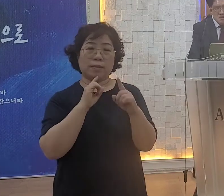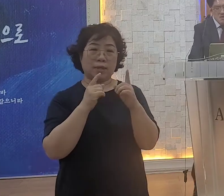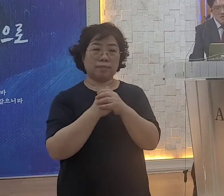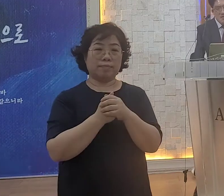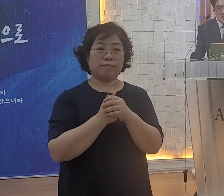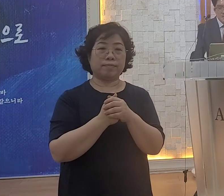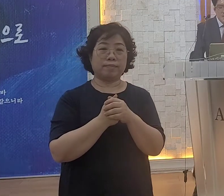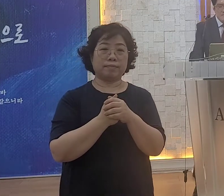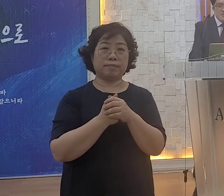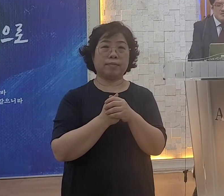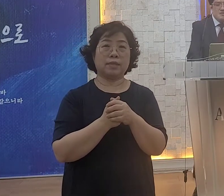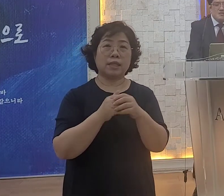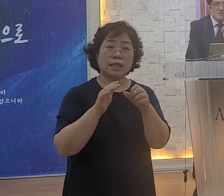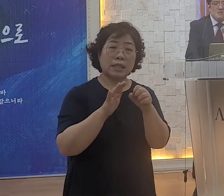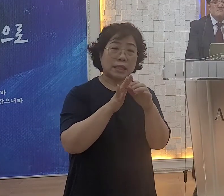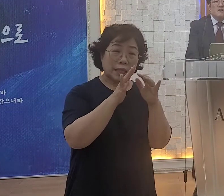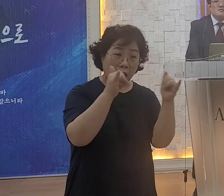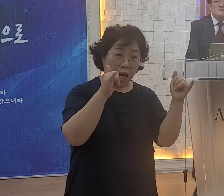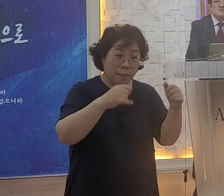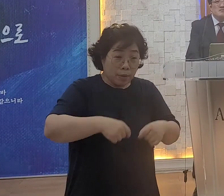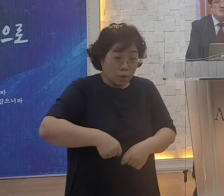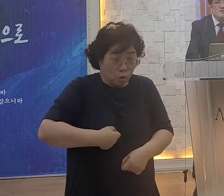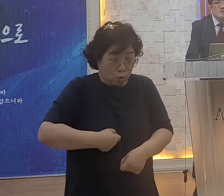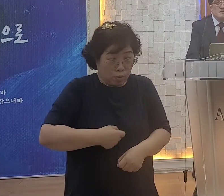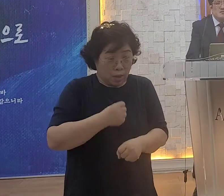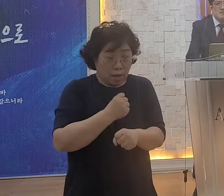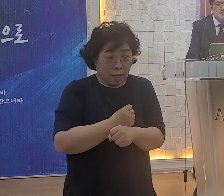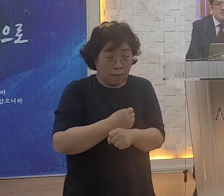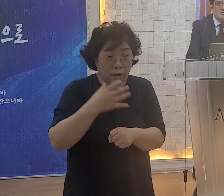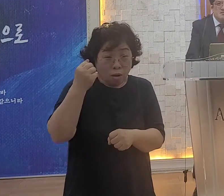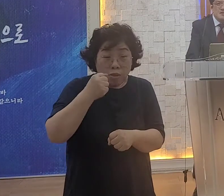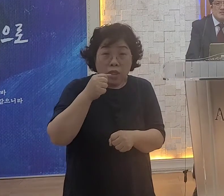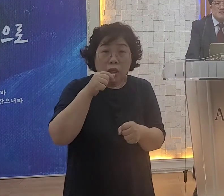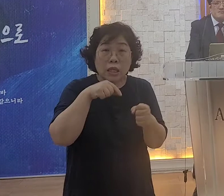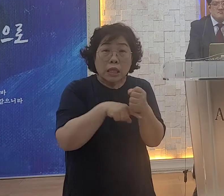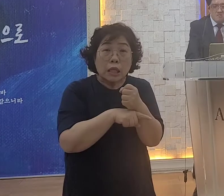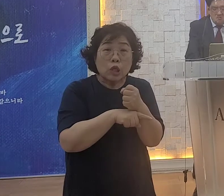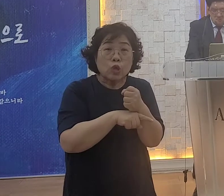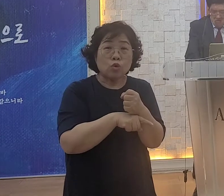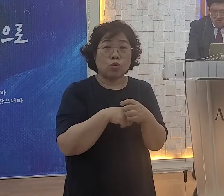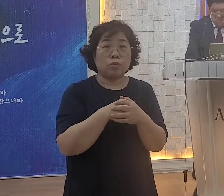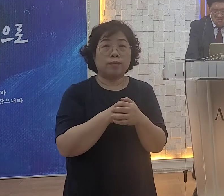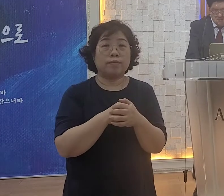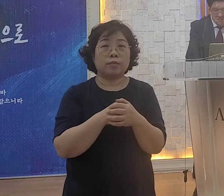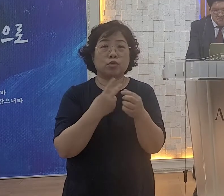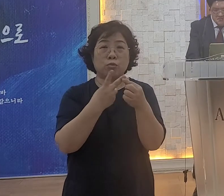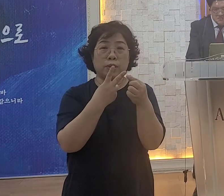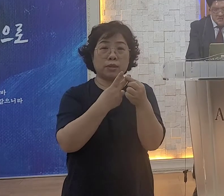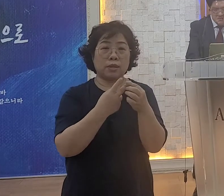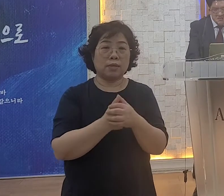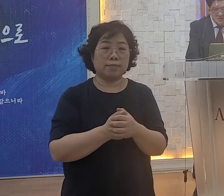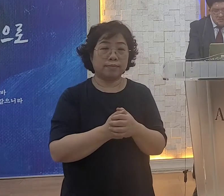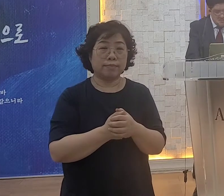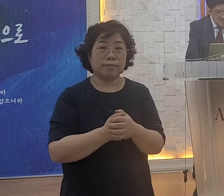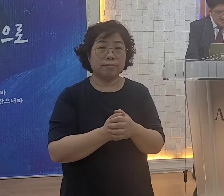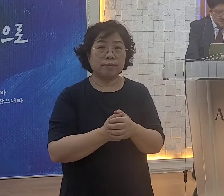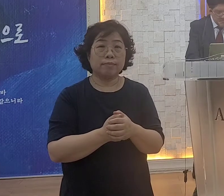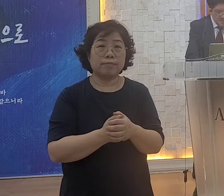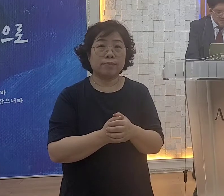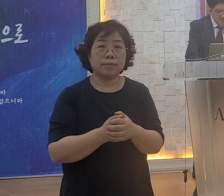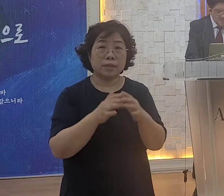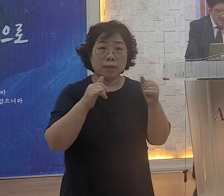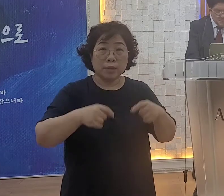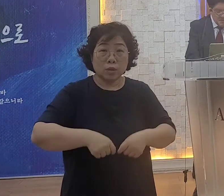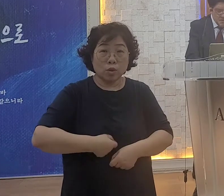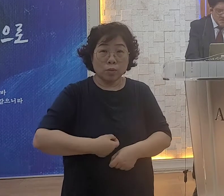말씀으로 사람이 어렵다 하심을 얻는 것은 이라는 제목으로 우리 두 번째 시간을